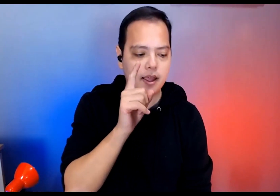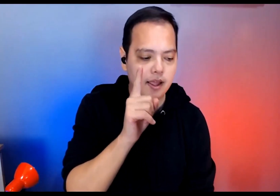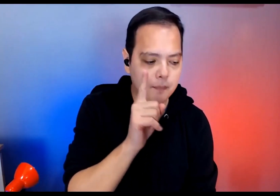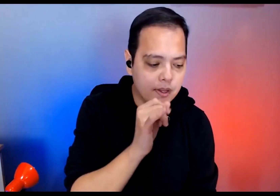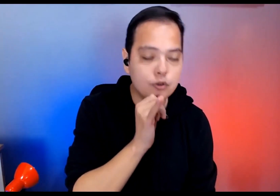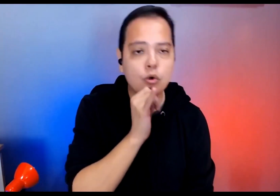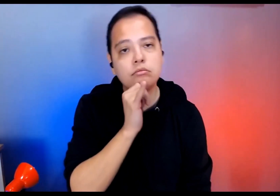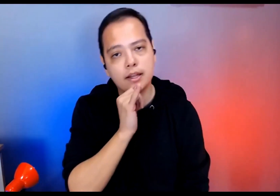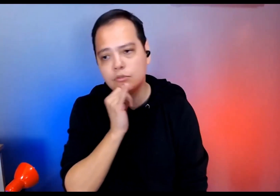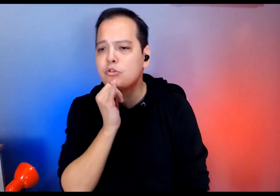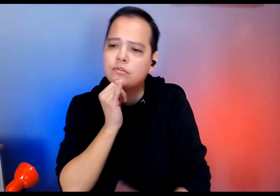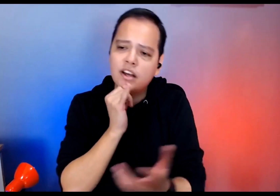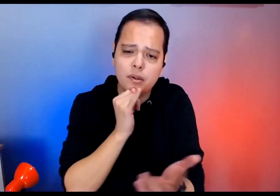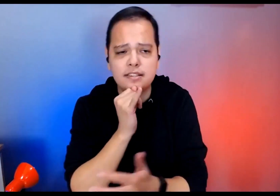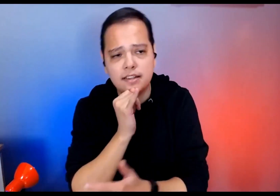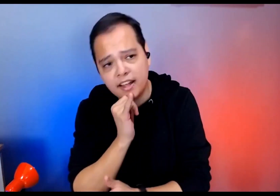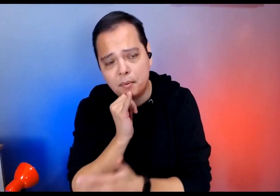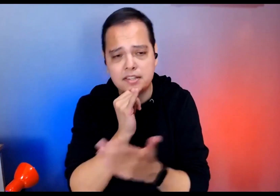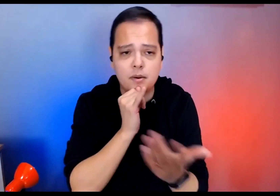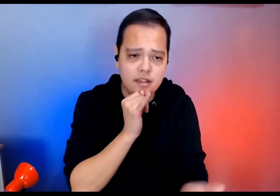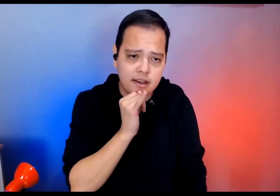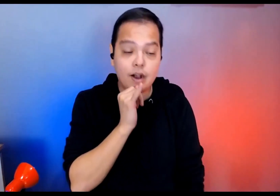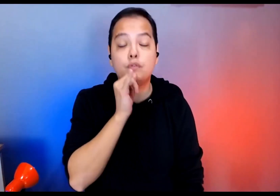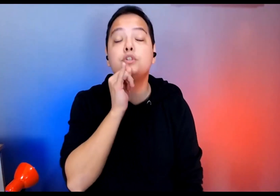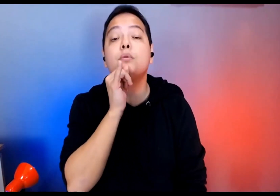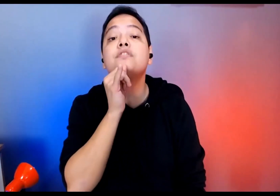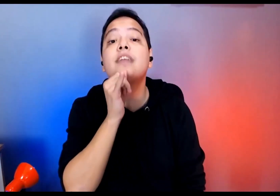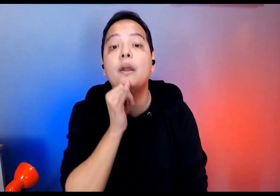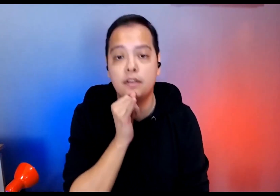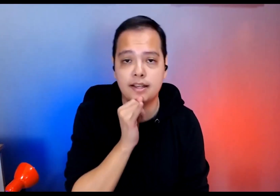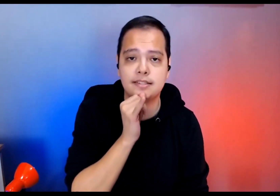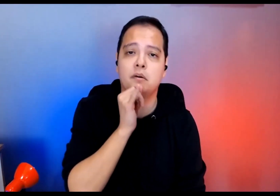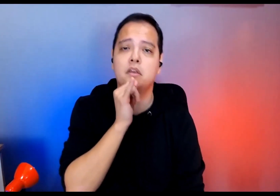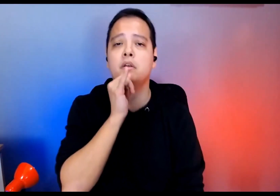Porque eu te contei. Então, te contando, pode ser que você entenda, pode ser que você não entenda. Agora eu vou te mostrar o que é esse sinal aqui.